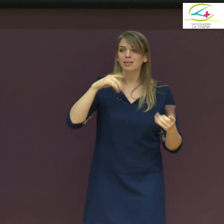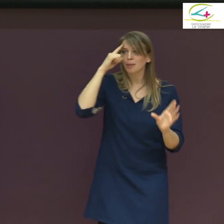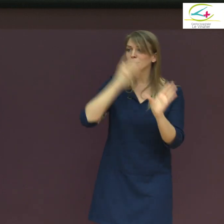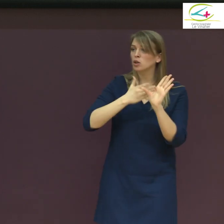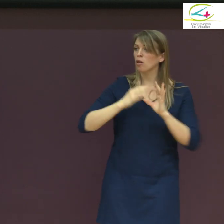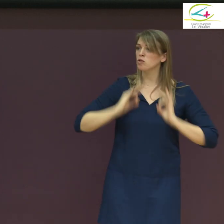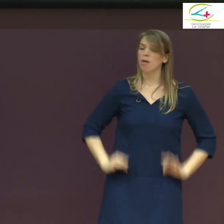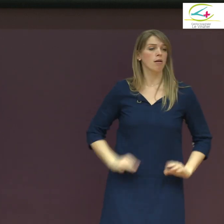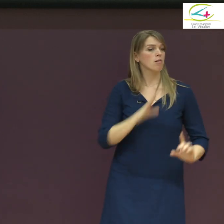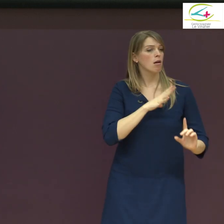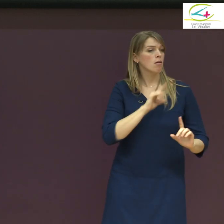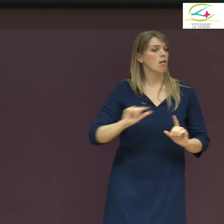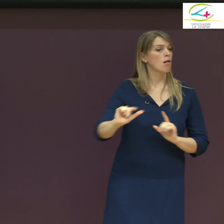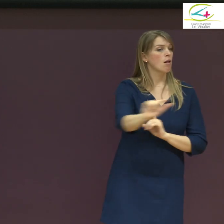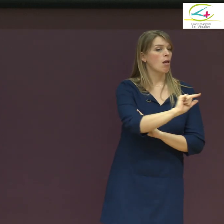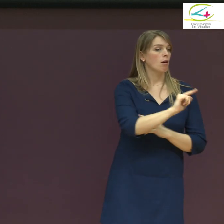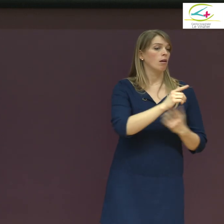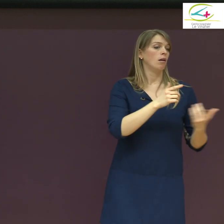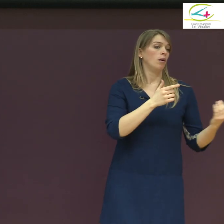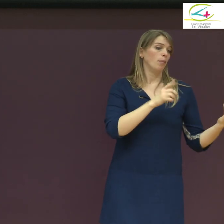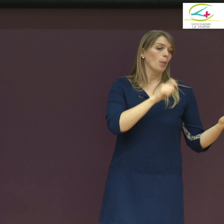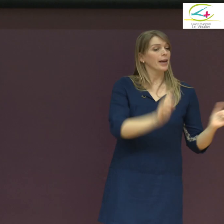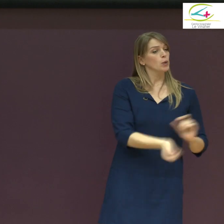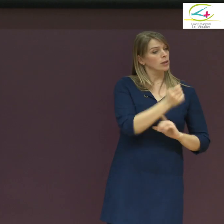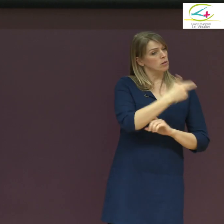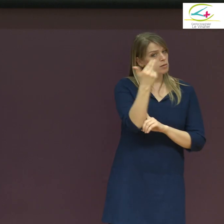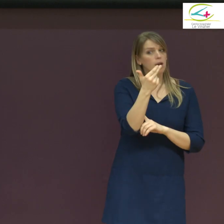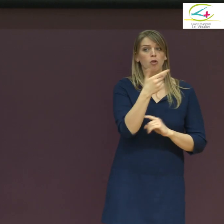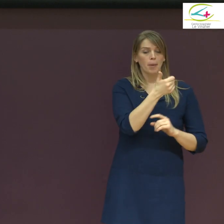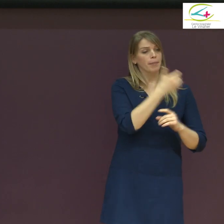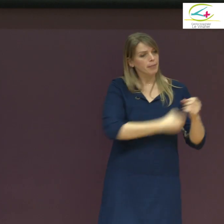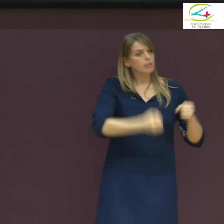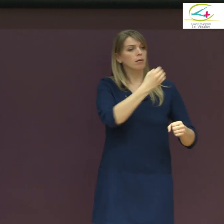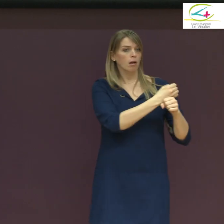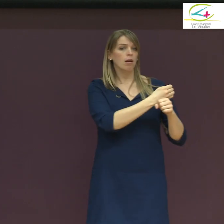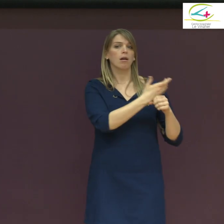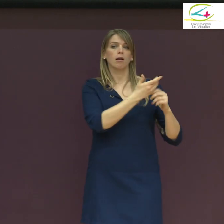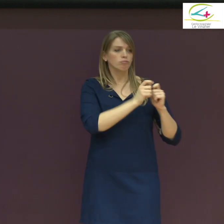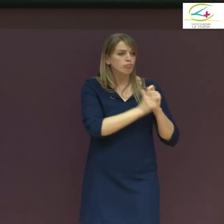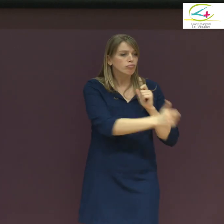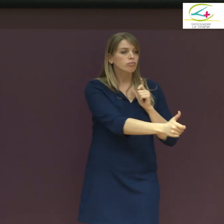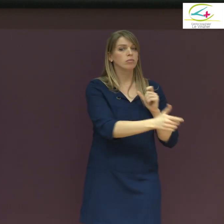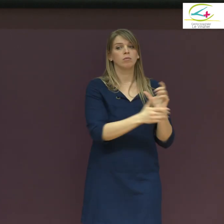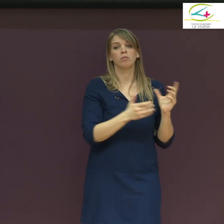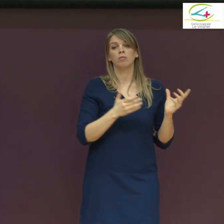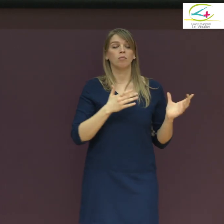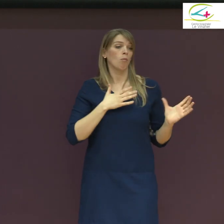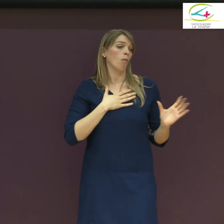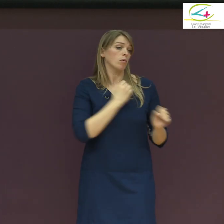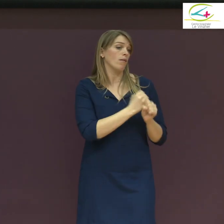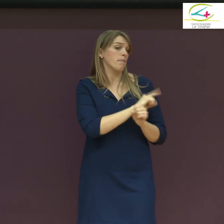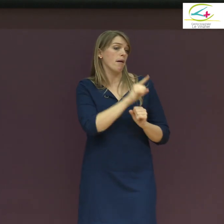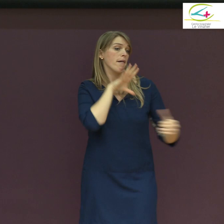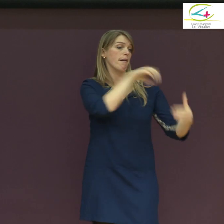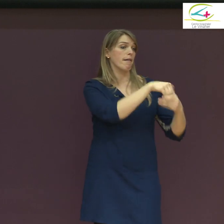aussi. Hein. Enfin, il y a déjà, l'éducation nationale a mis au point un certain nombre de choses. Moi, je ne travaille pas à